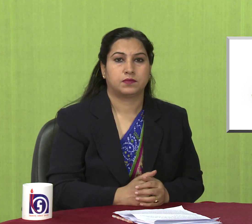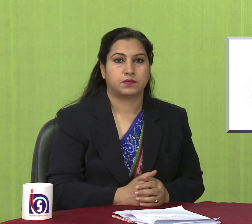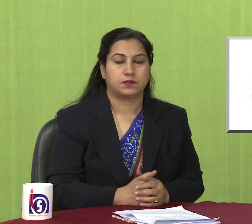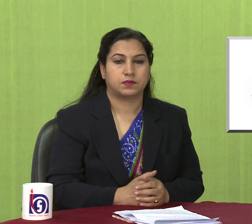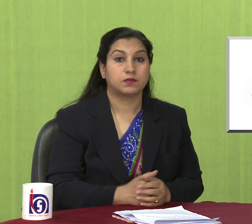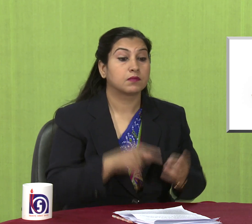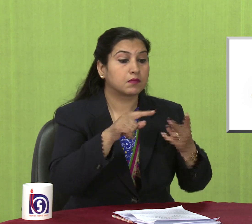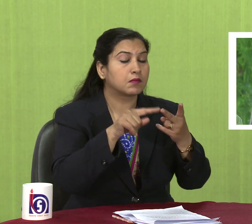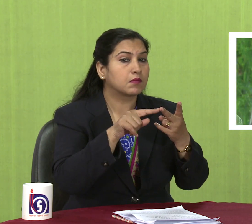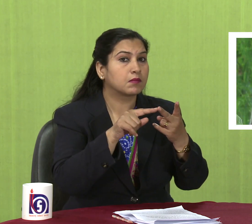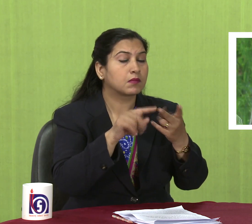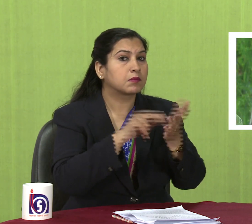वह है धतूरा।